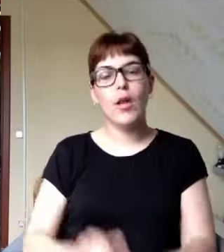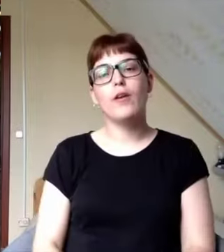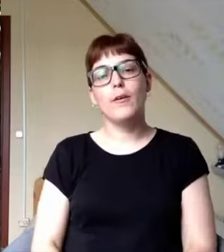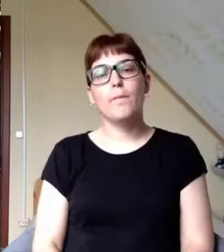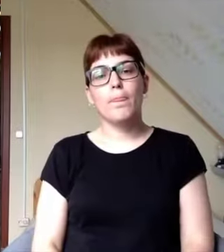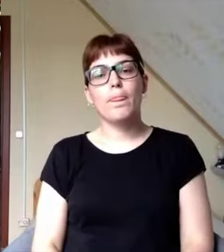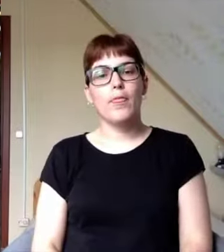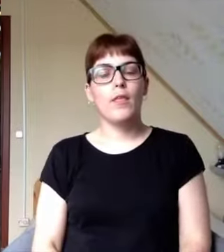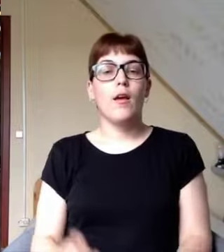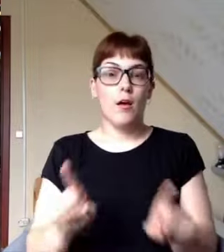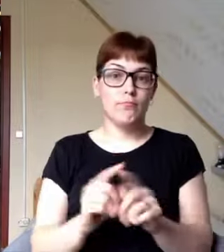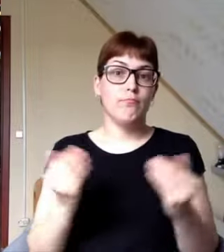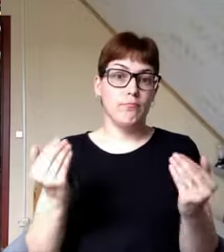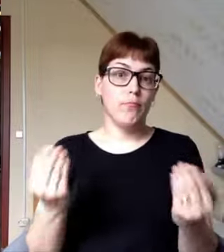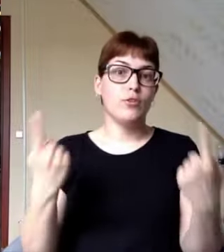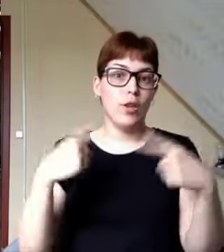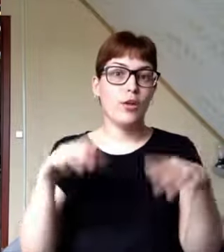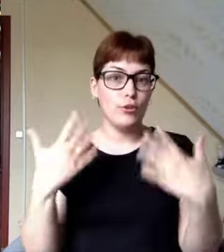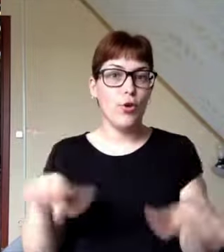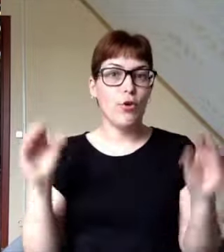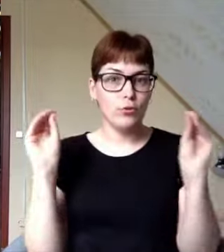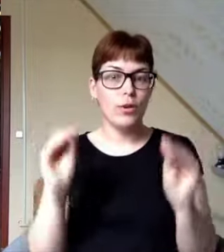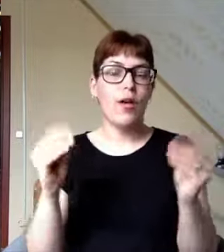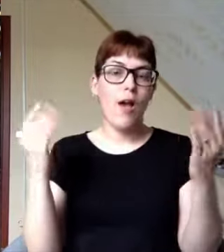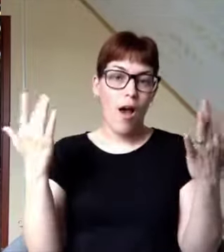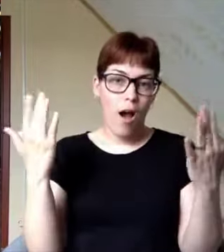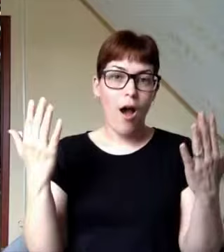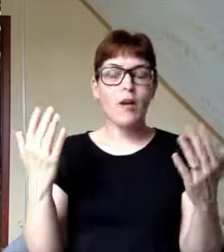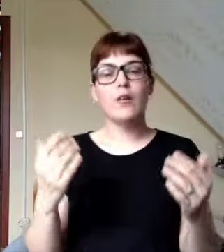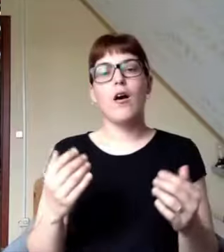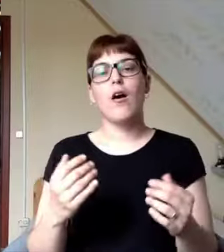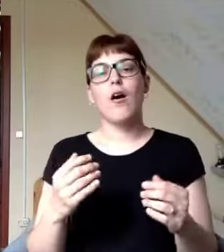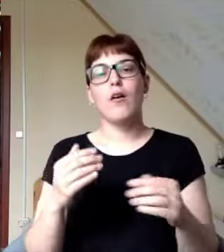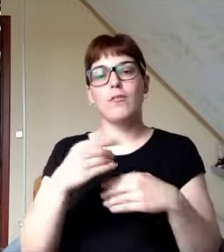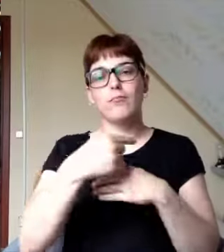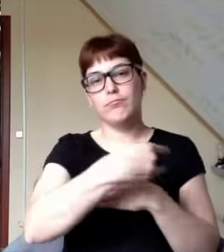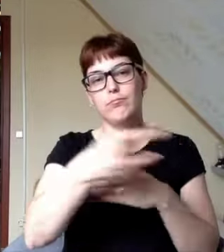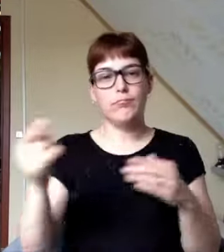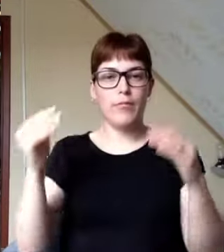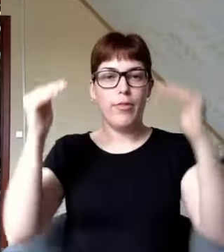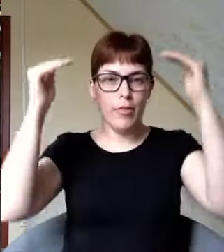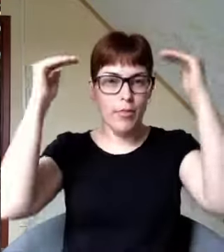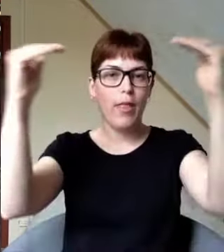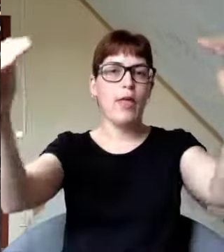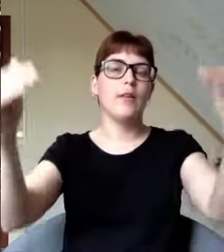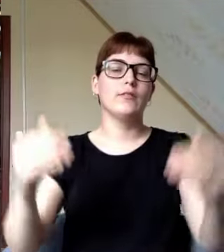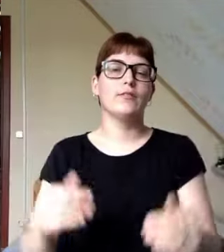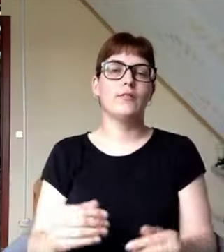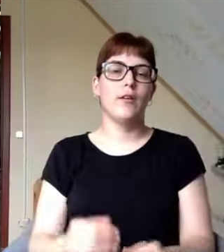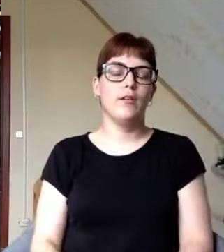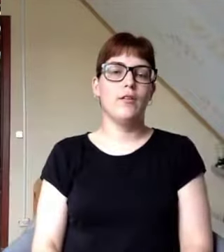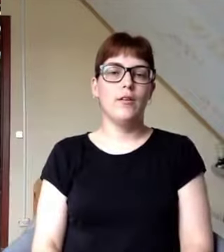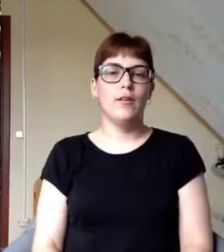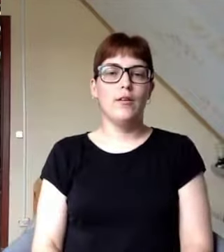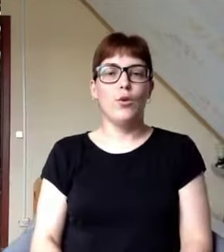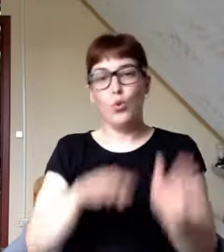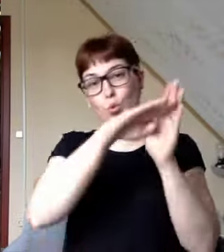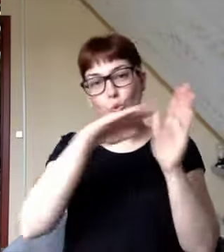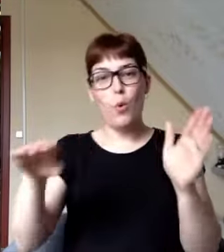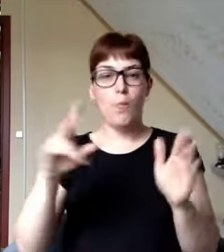šobrīd ir tapusi āra terase nojume,